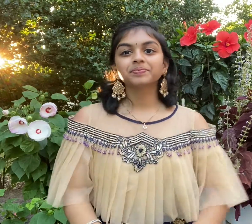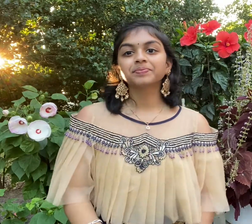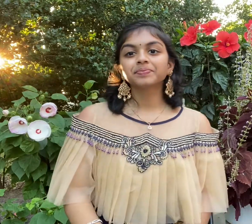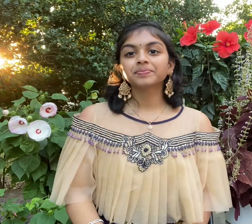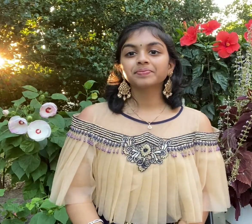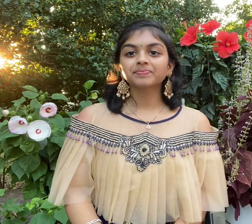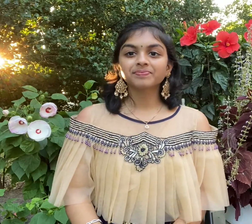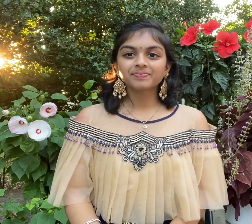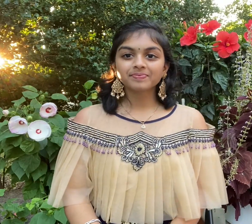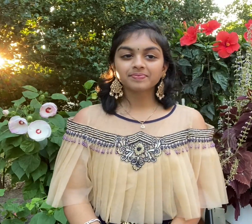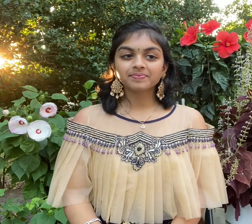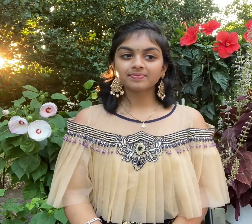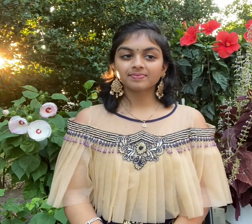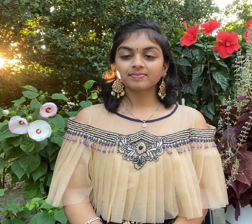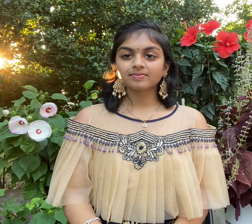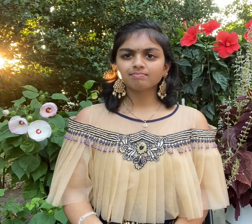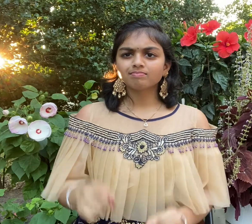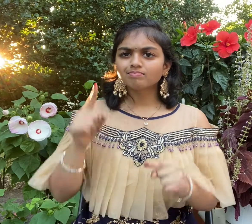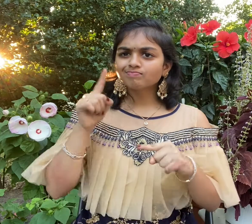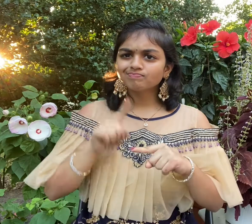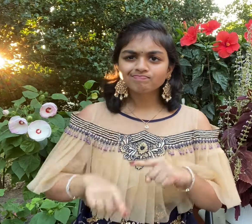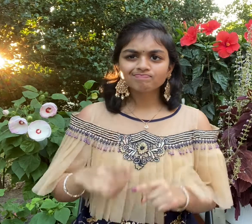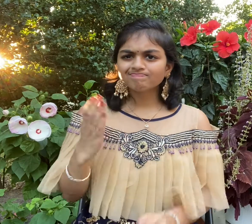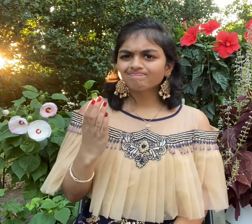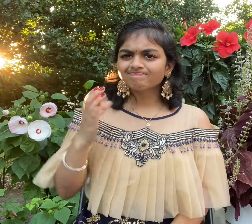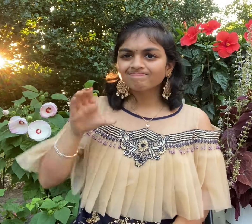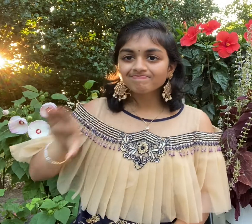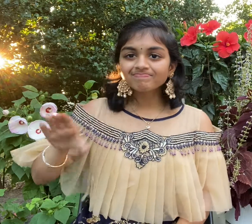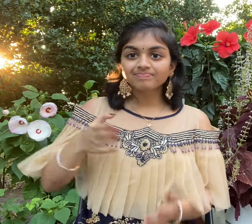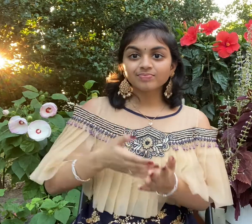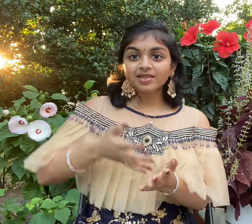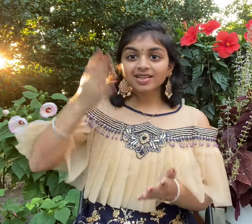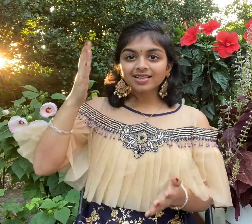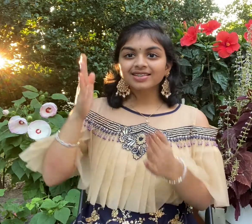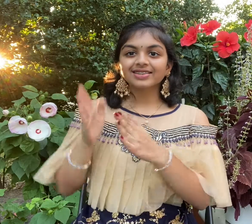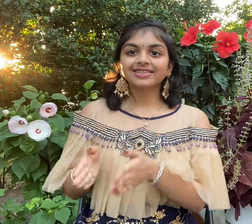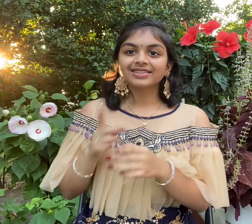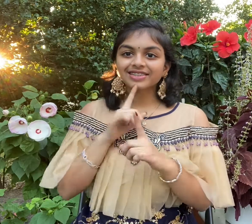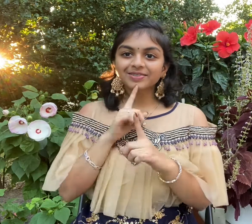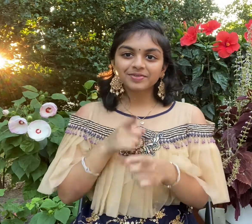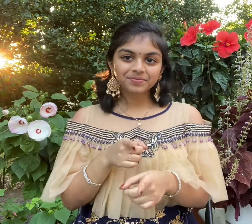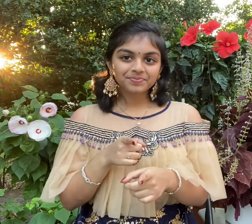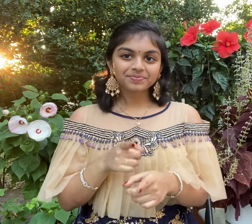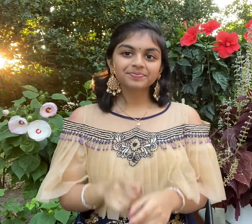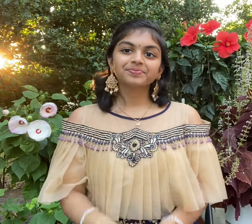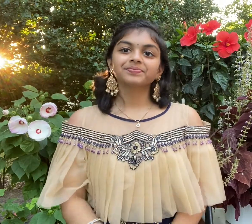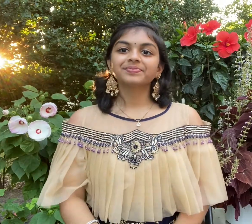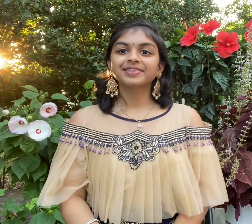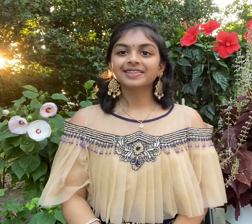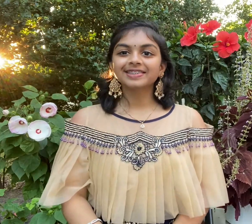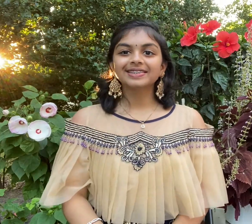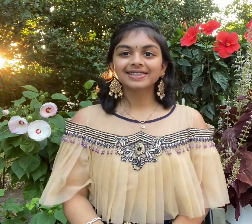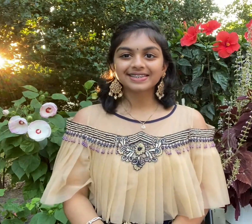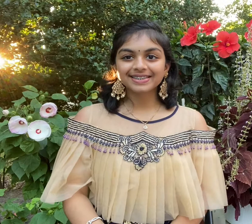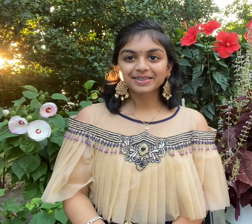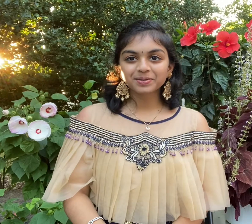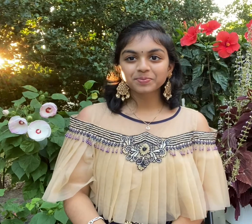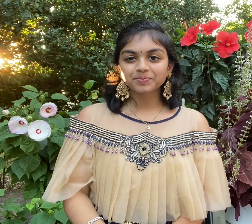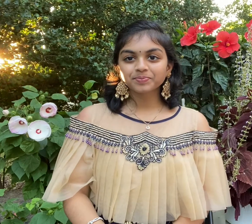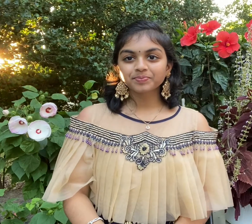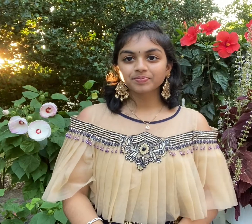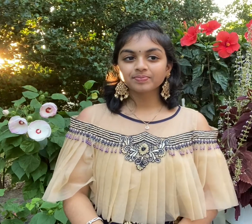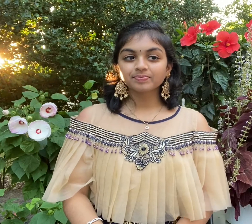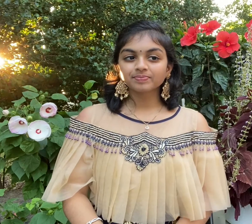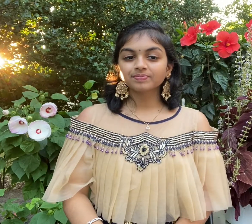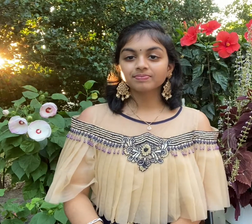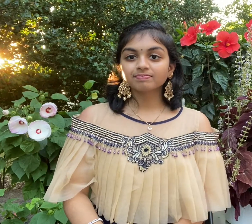ನುಡಿಸಲು ಬಾರದು ನೋಡಯ್ಯ ಸಿರಿಗರ ಹೊಡೆದವರ ನುಡಿಸಲು